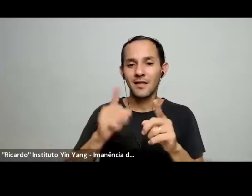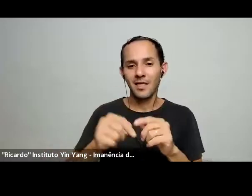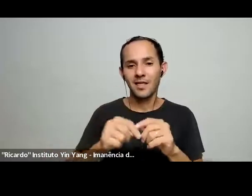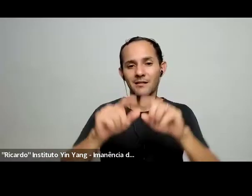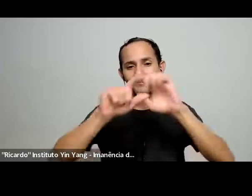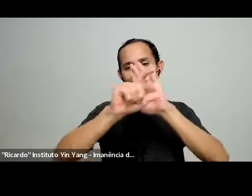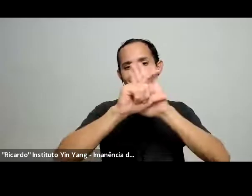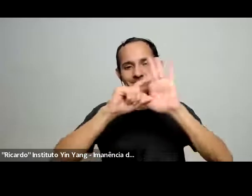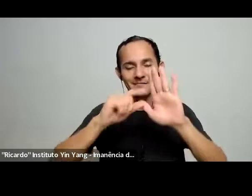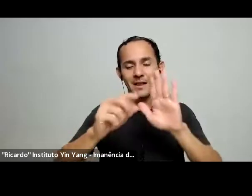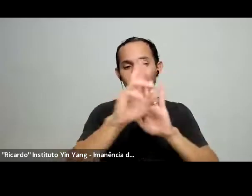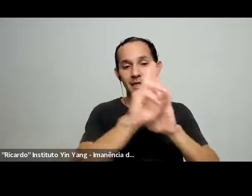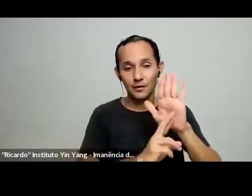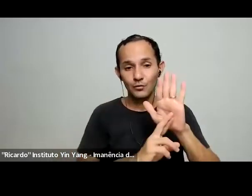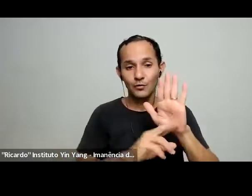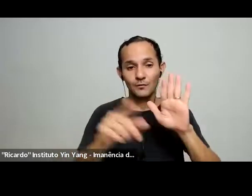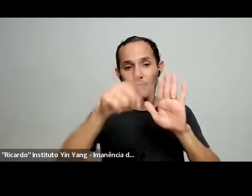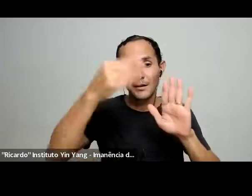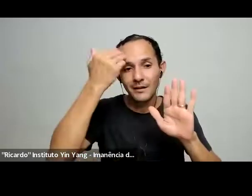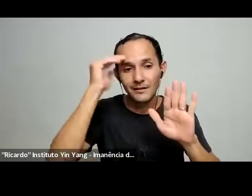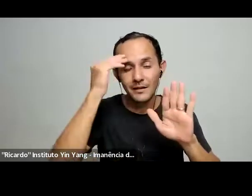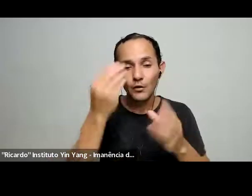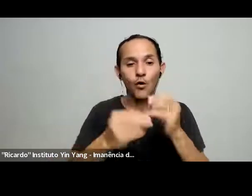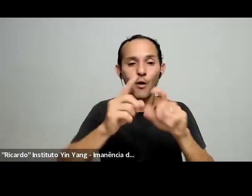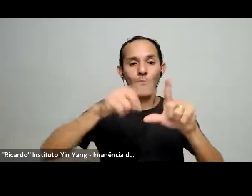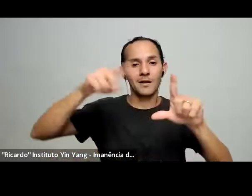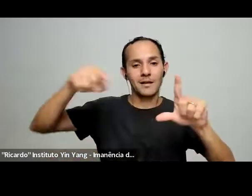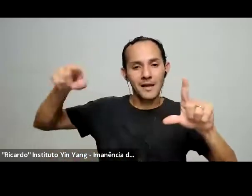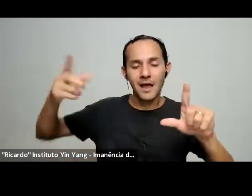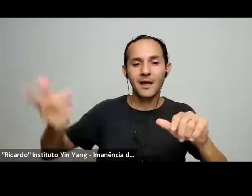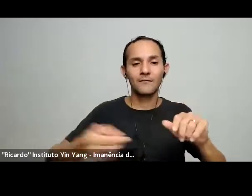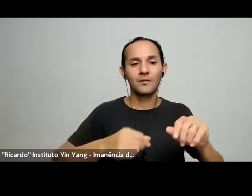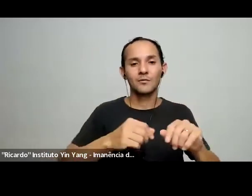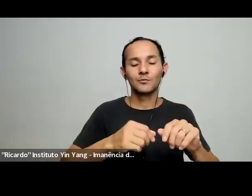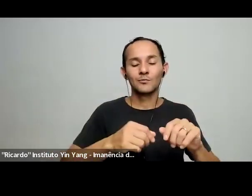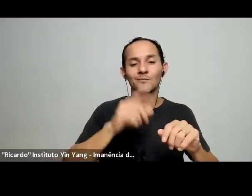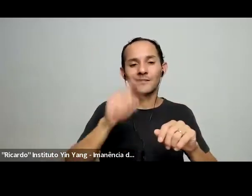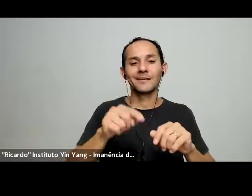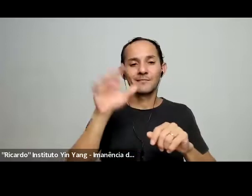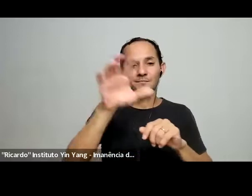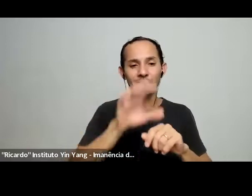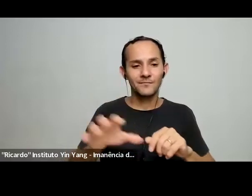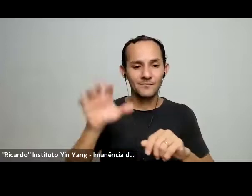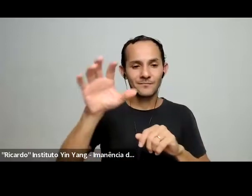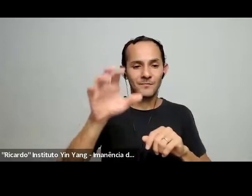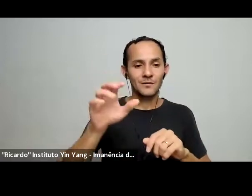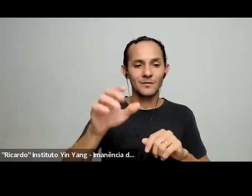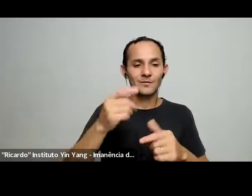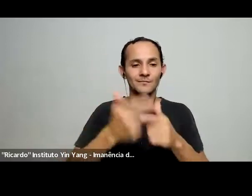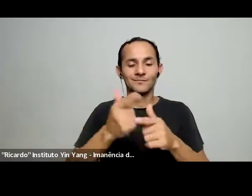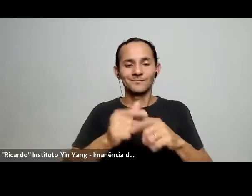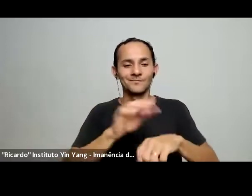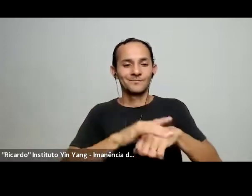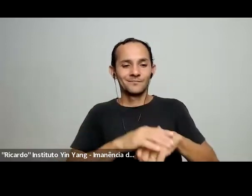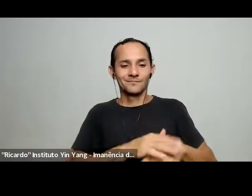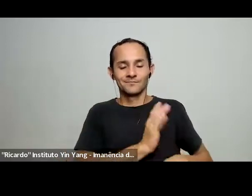de relatório, né? Então, só para vocês verem os gráficos aqui, uma análise aqui do mapa de doenças cardiovasculares, né? A